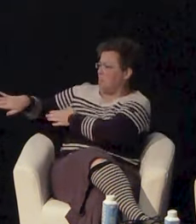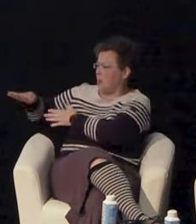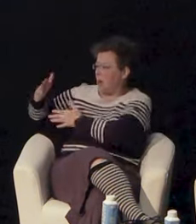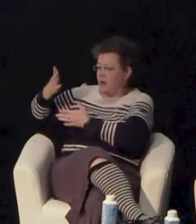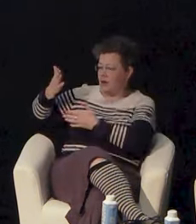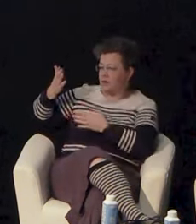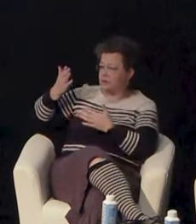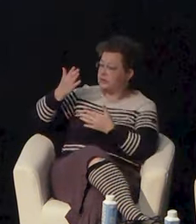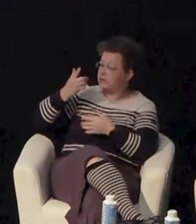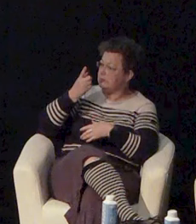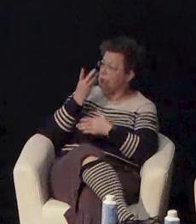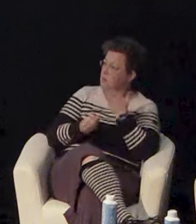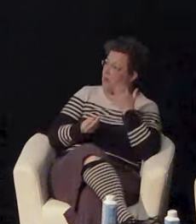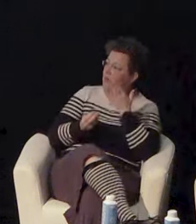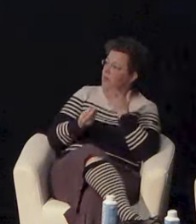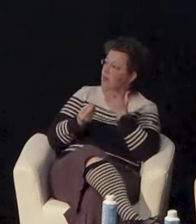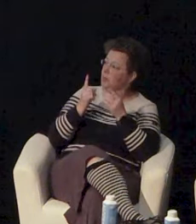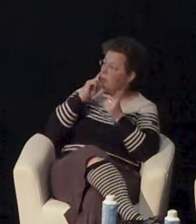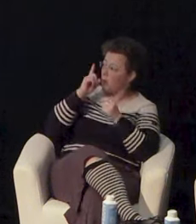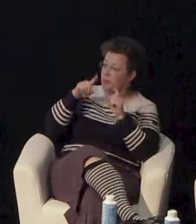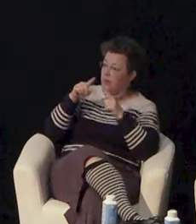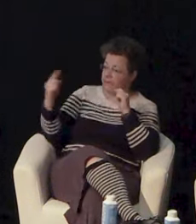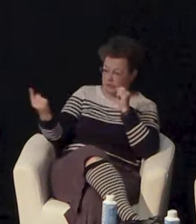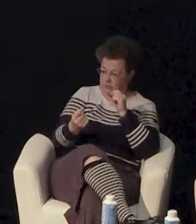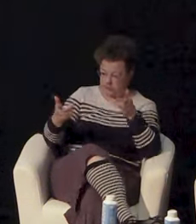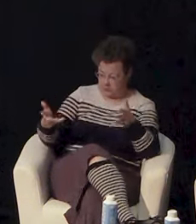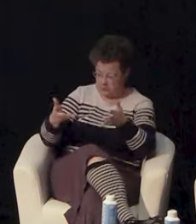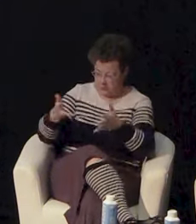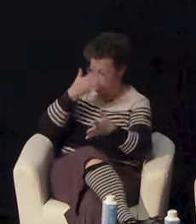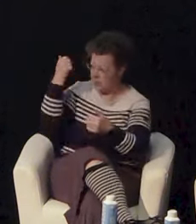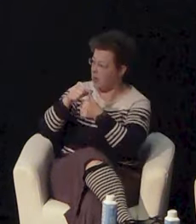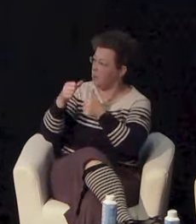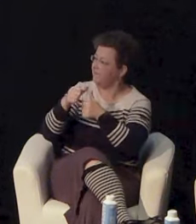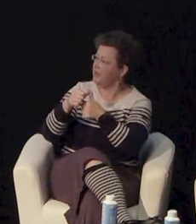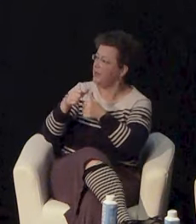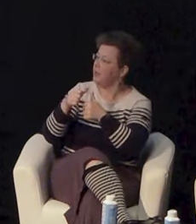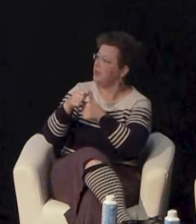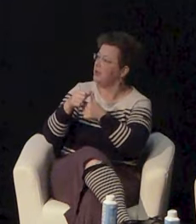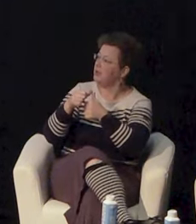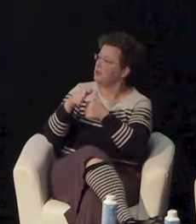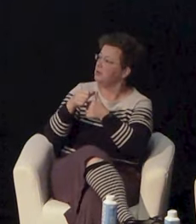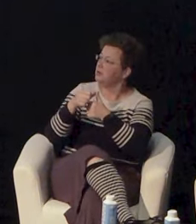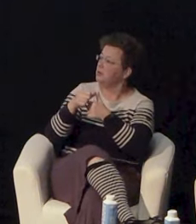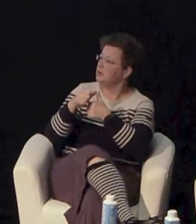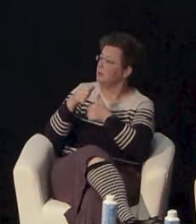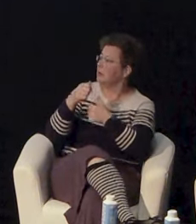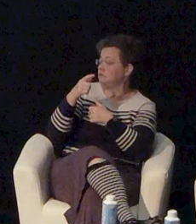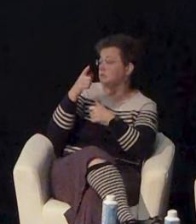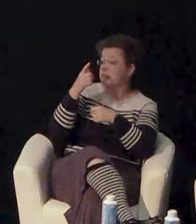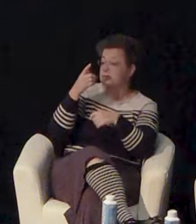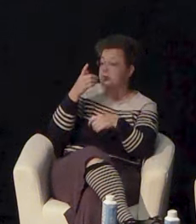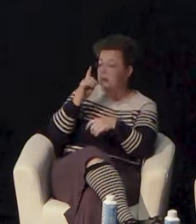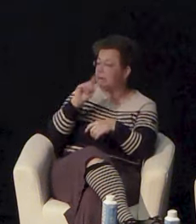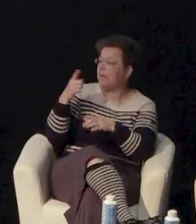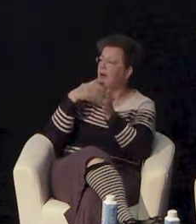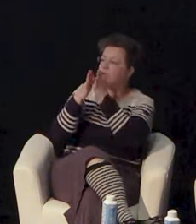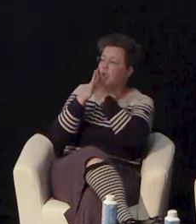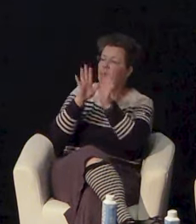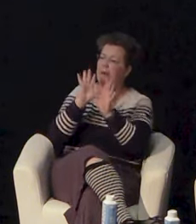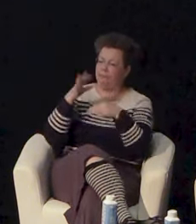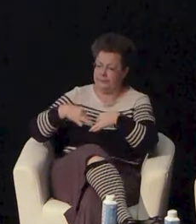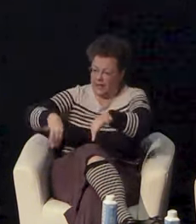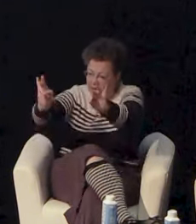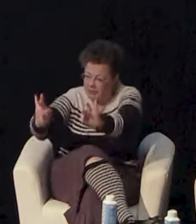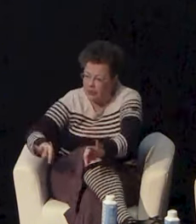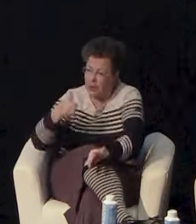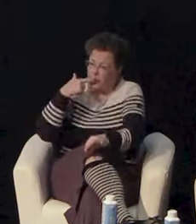de handicap. Je ne parle pas forcément des situations de handicap physique, moteur, mais c'est vrai que des fois, on prône l'inclusion et que les